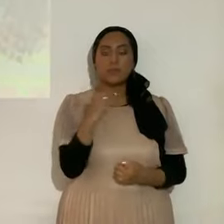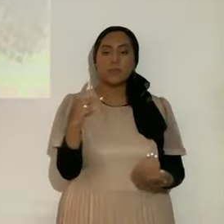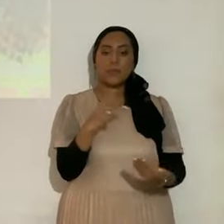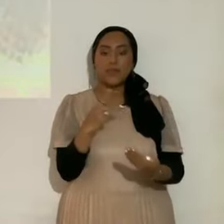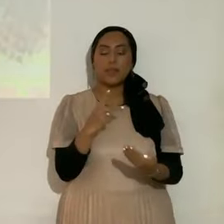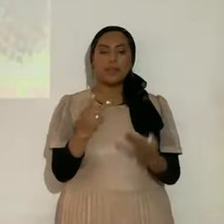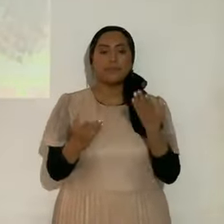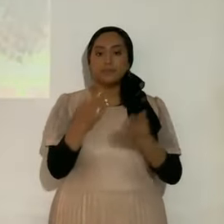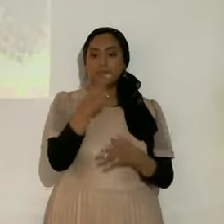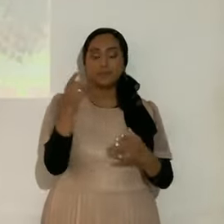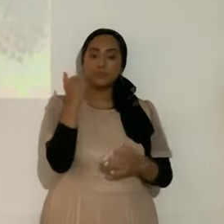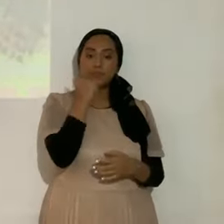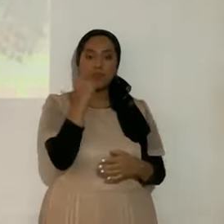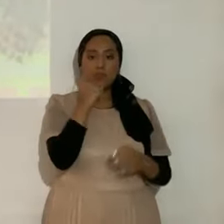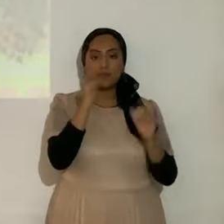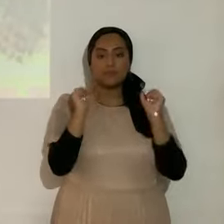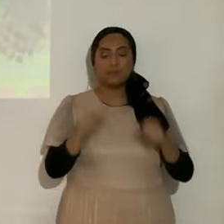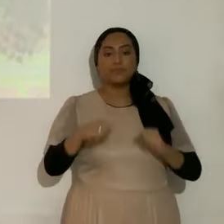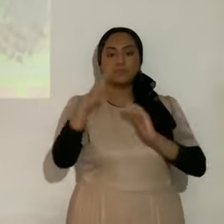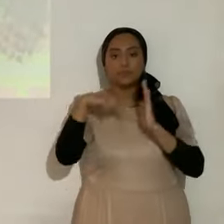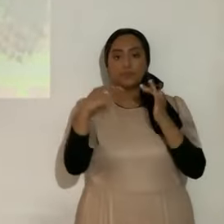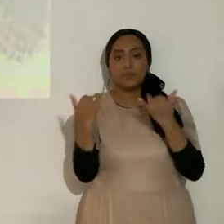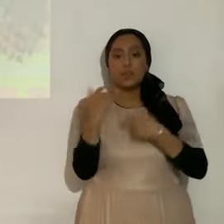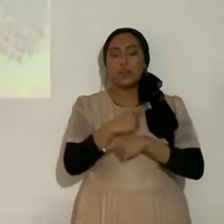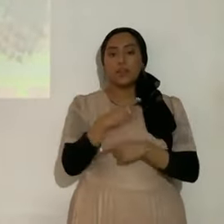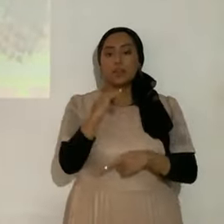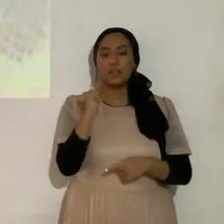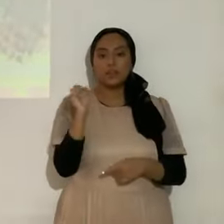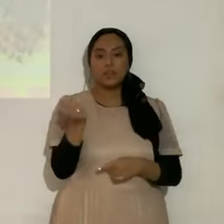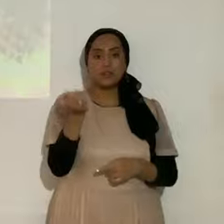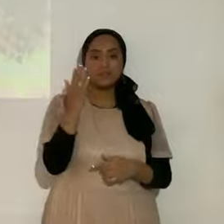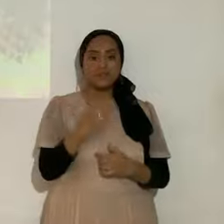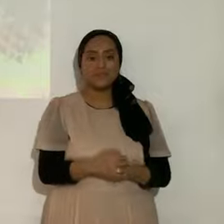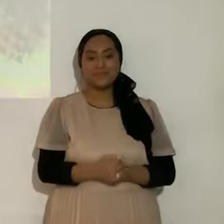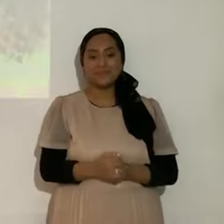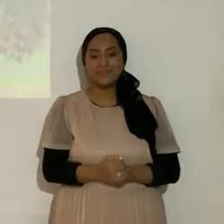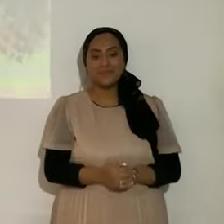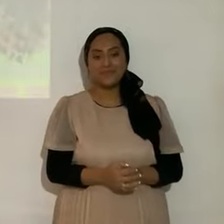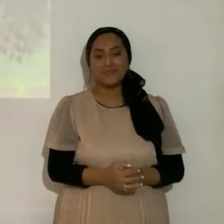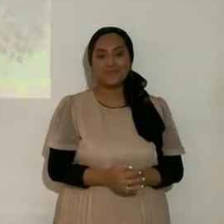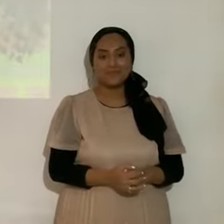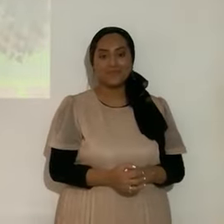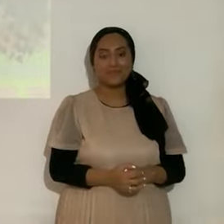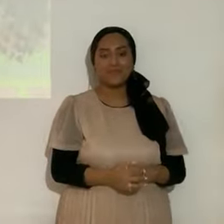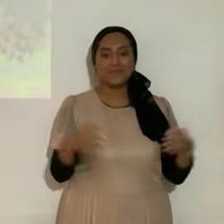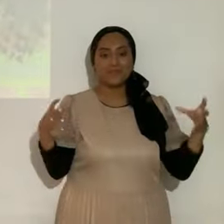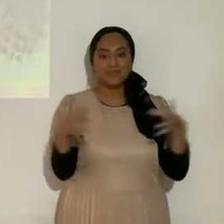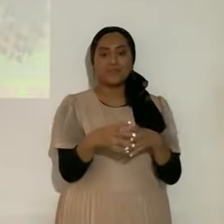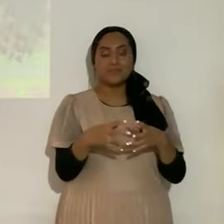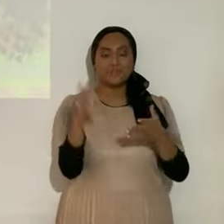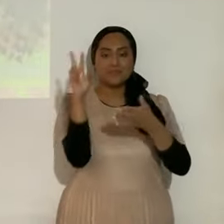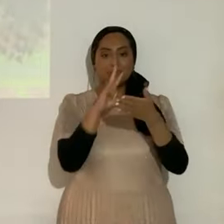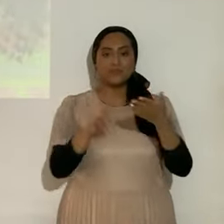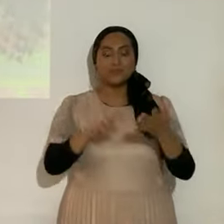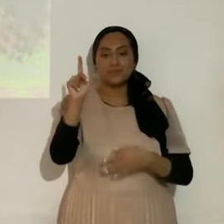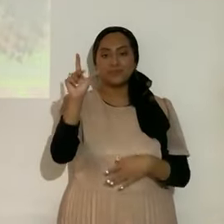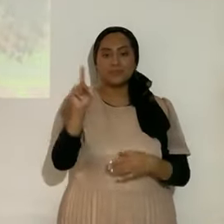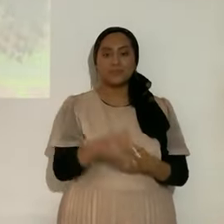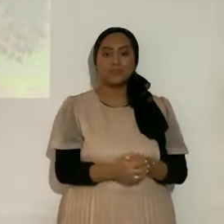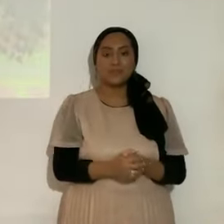tal vez ustedes, hermanos, lo leen todos los días. Hoy es Shabbat y vamos a leerlo todos juntos con fuerza, con alegría. Salmo